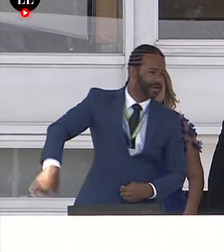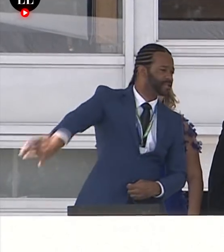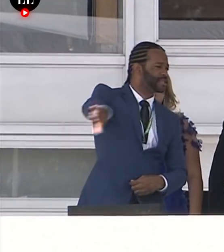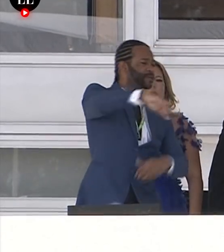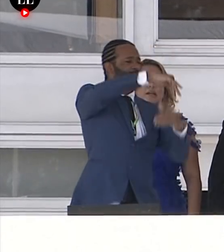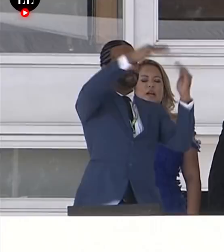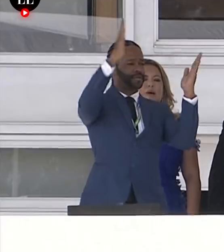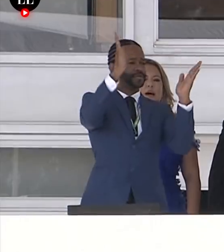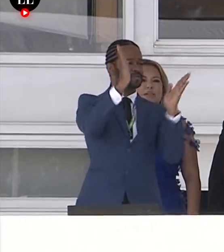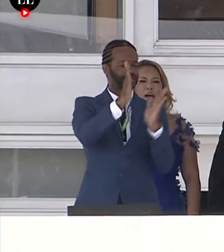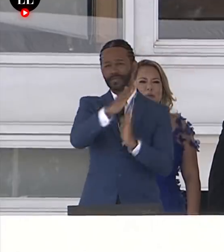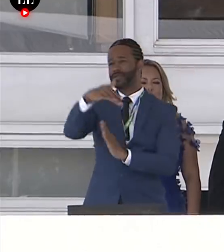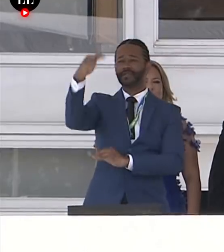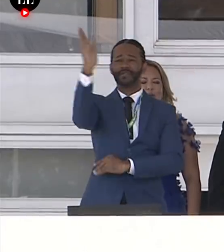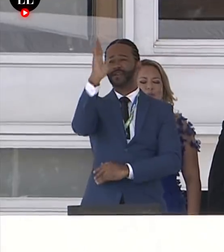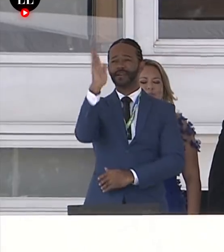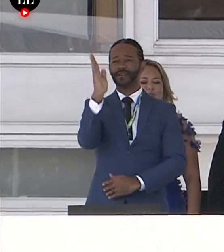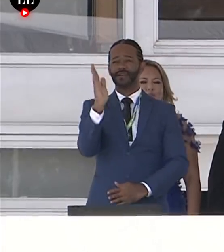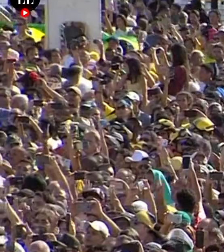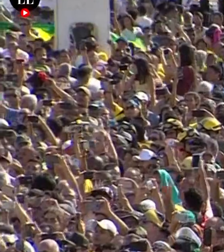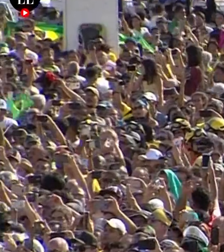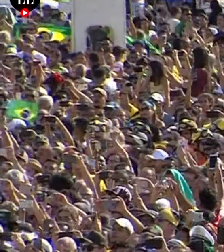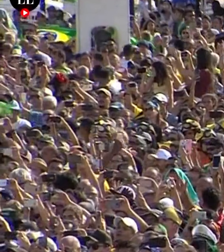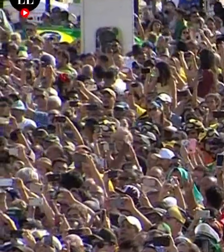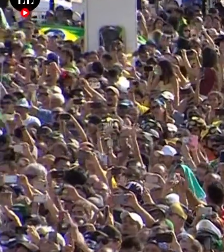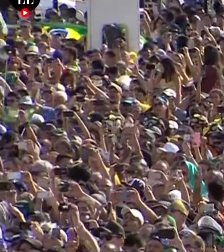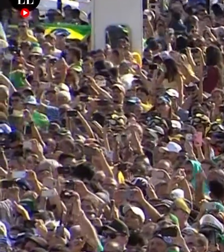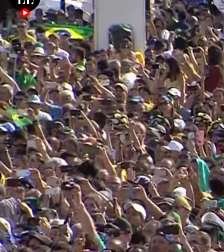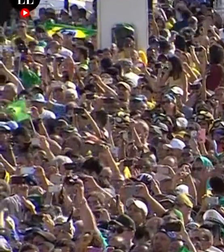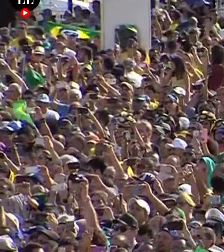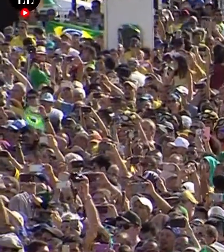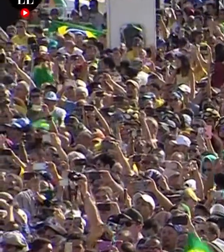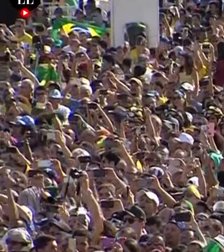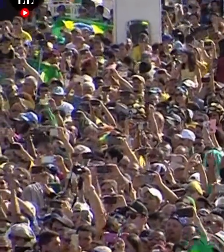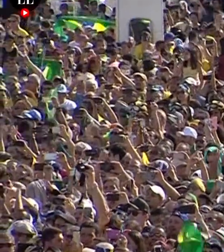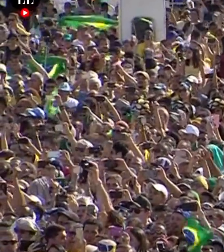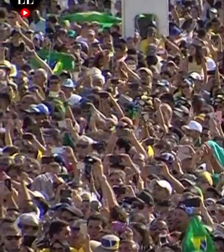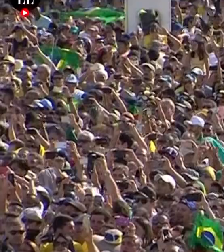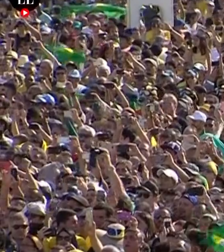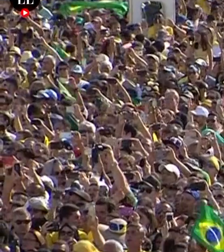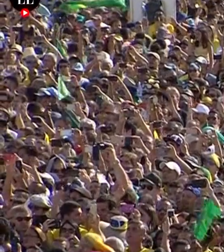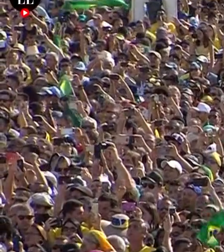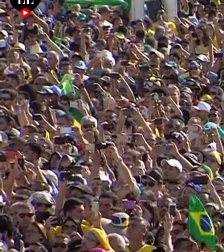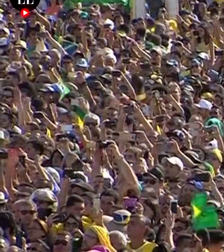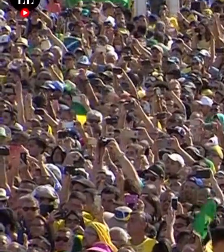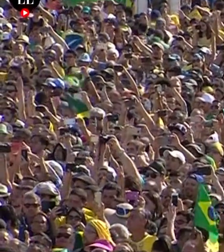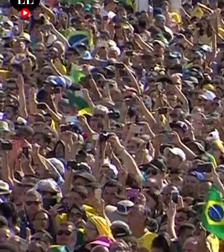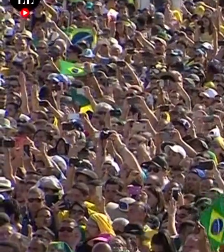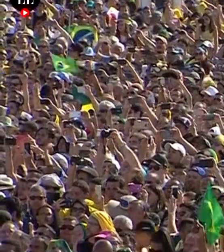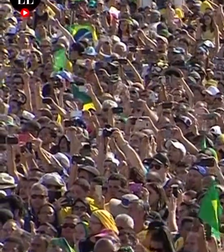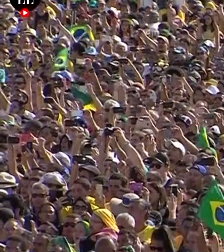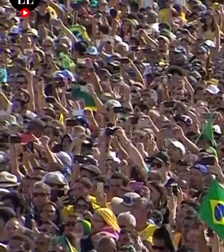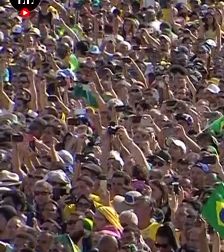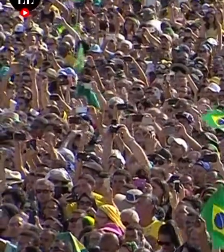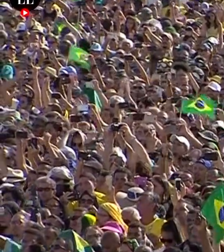Bolsonaro expresó, De forma muy especial me gustaría dirigirme a la comunidad sorda, a las personas con deficiencias y a todos aquellos que se